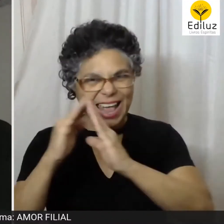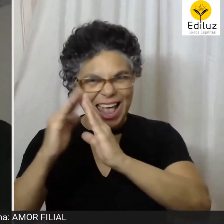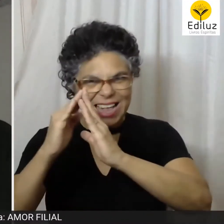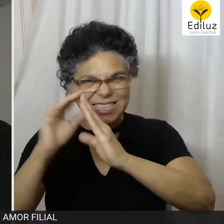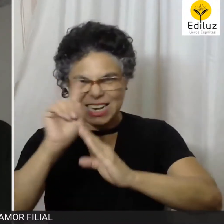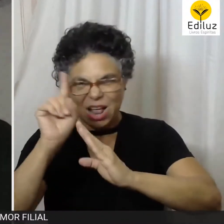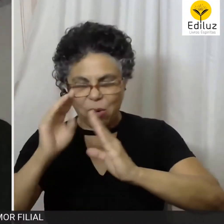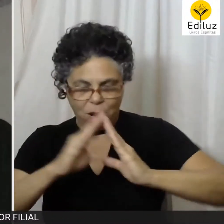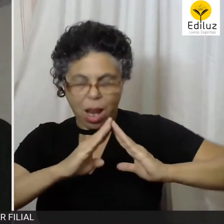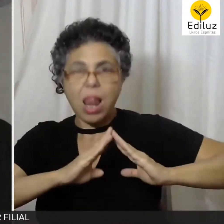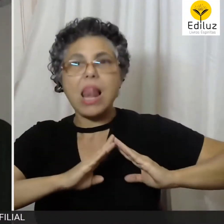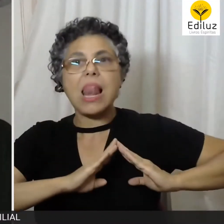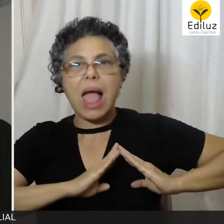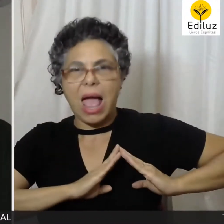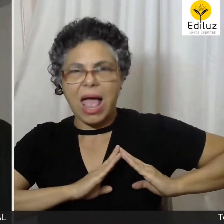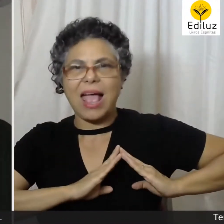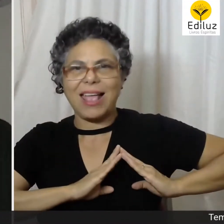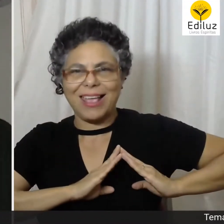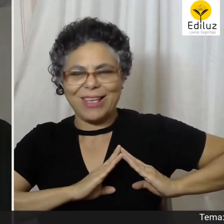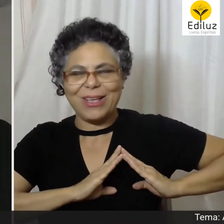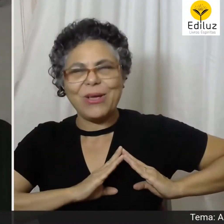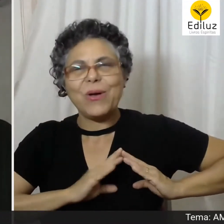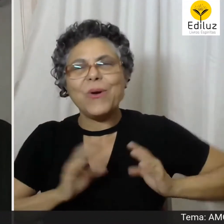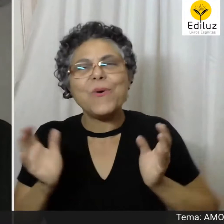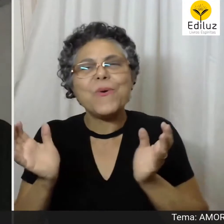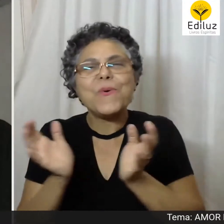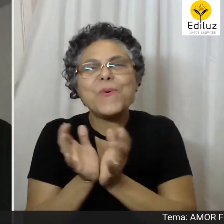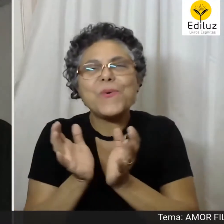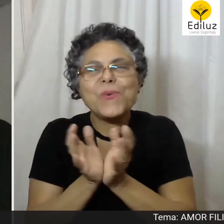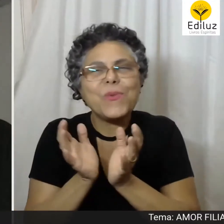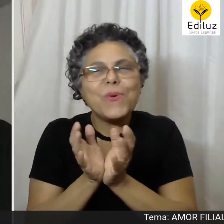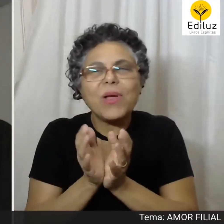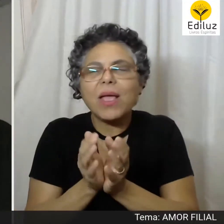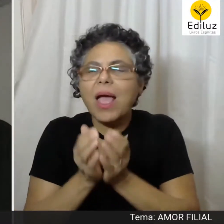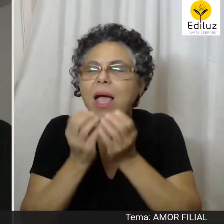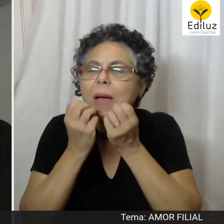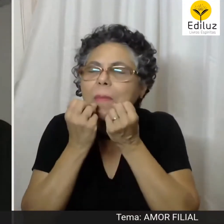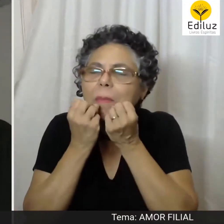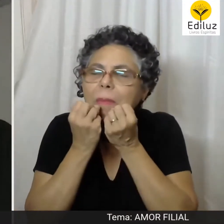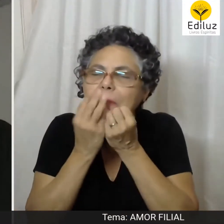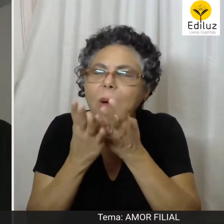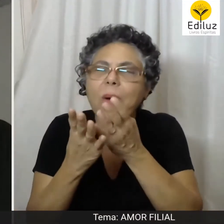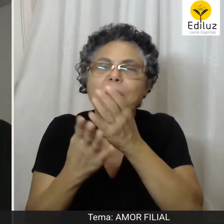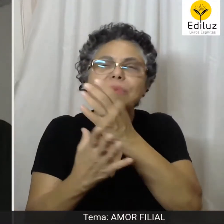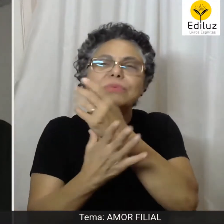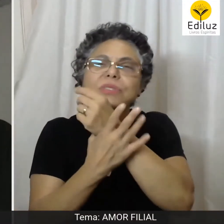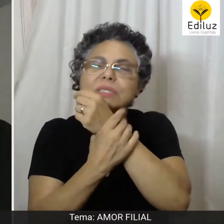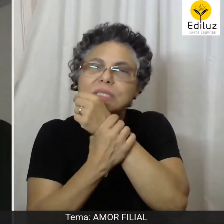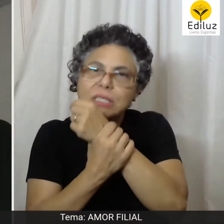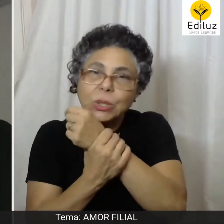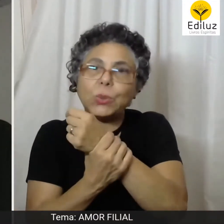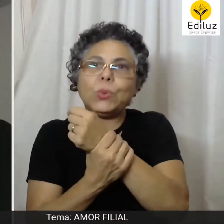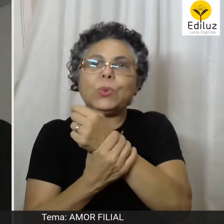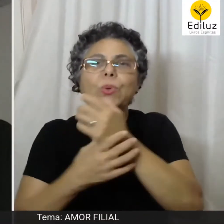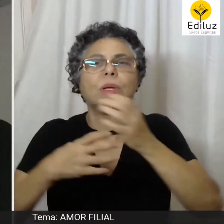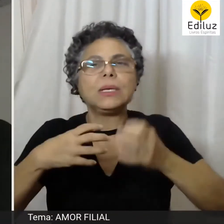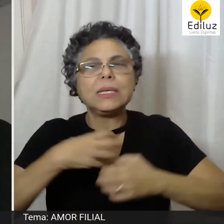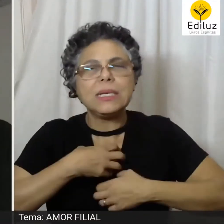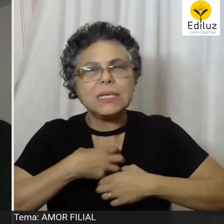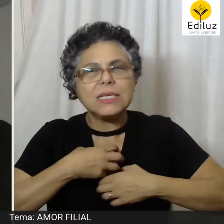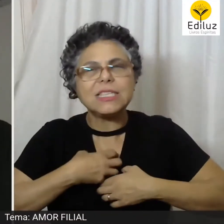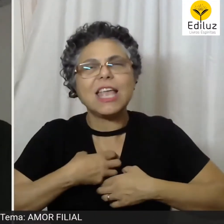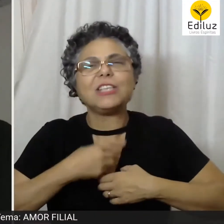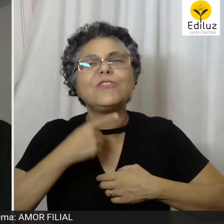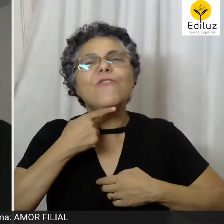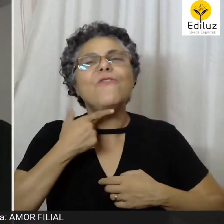no lar, um ambiente psíquico seguro, onde eles se sintam à